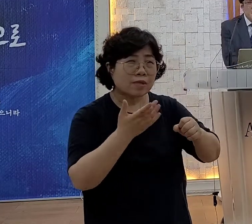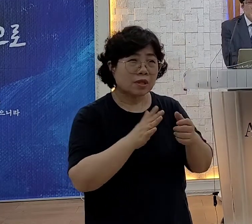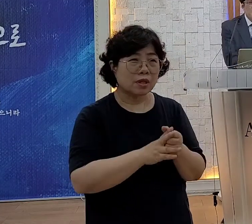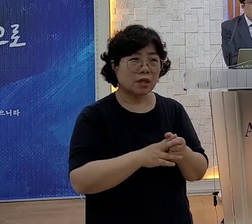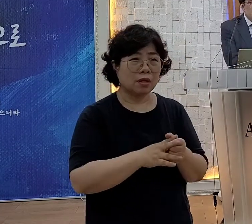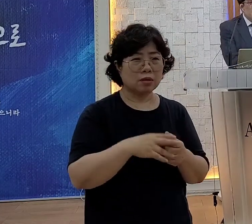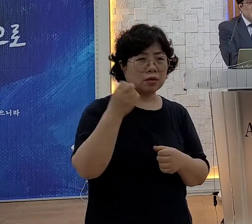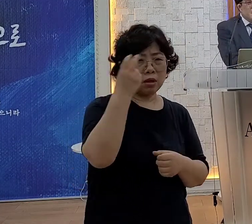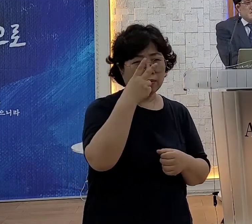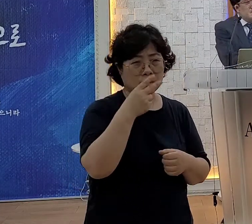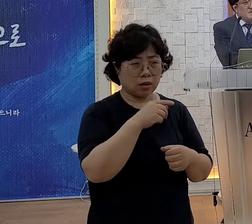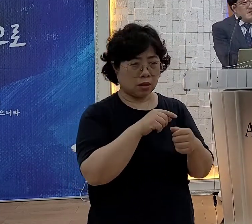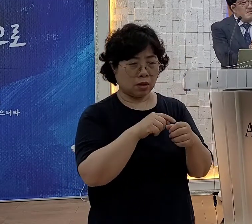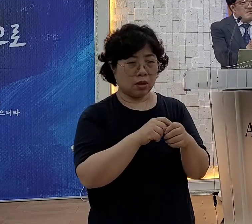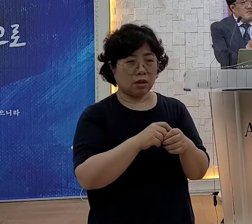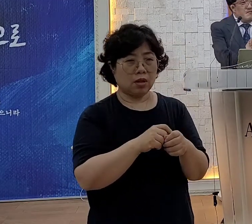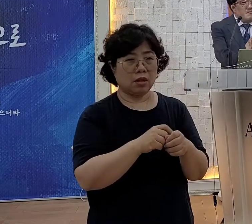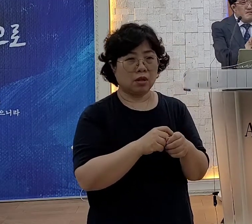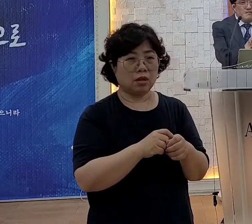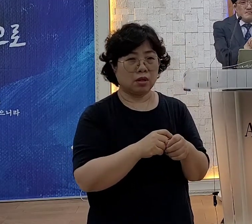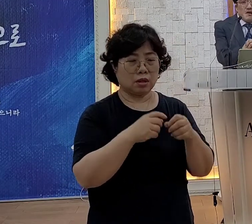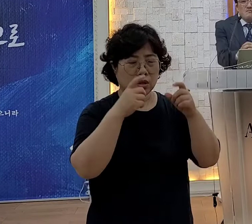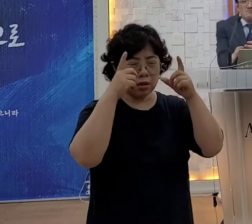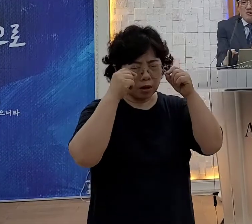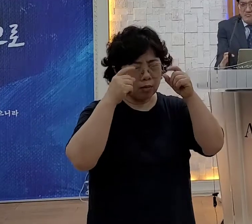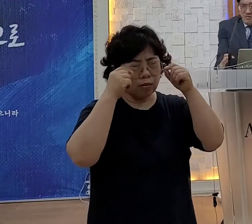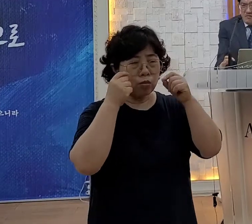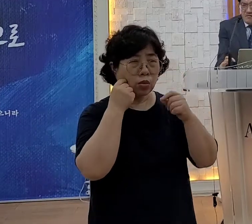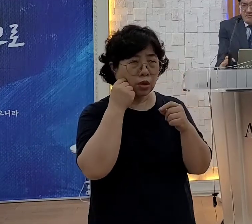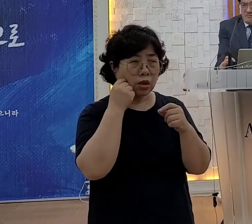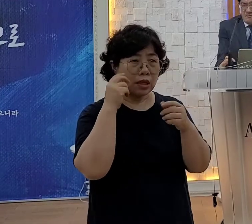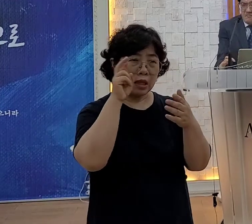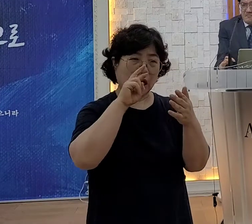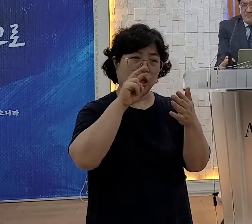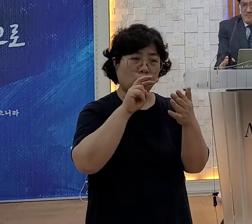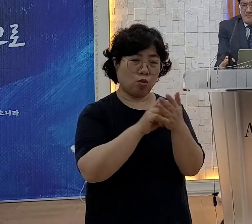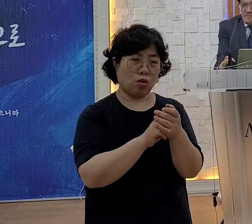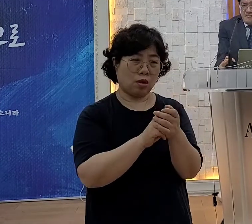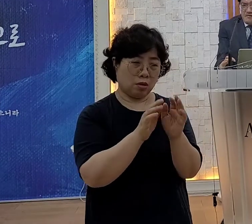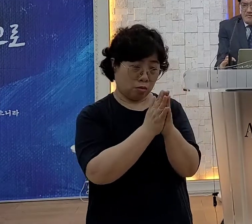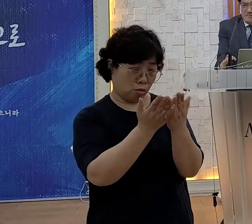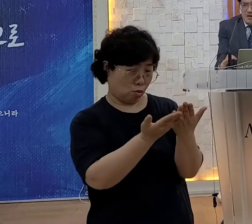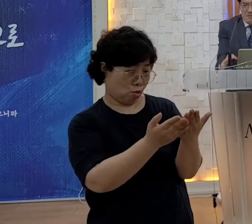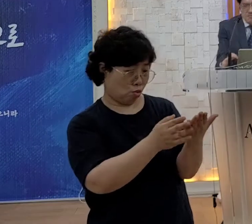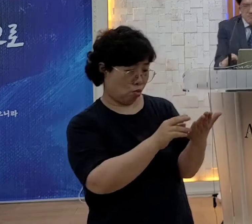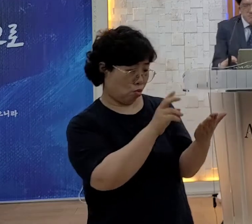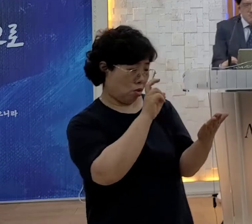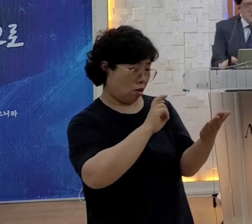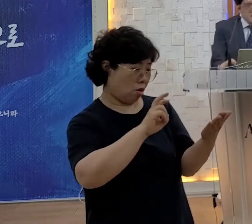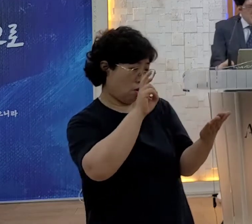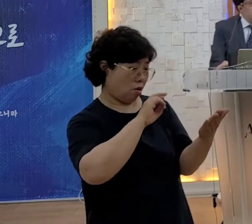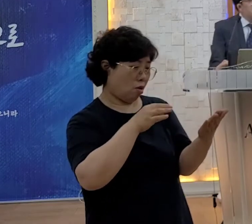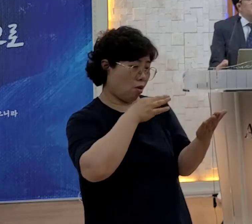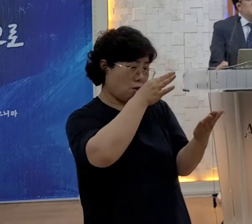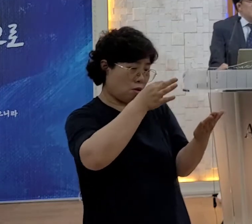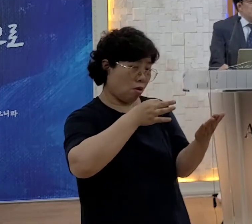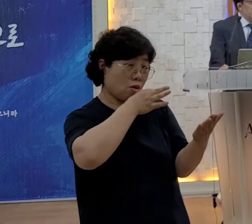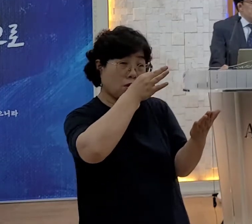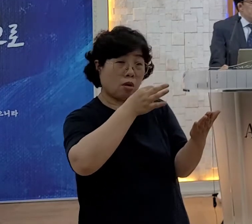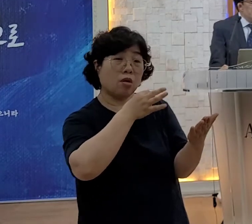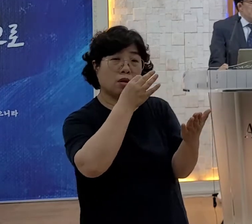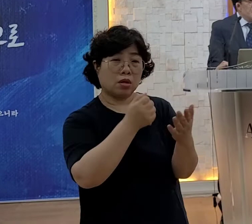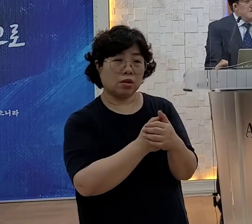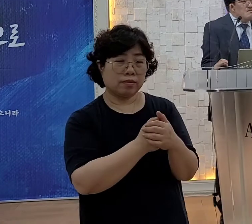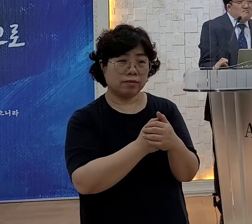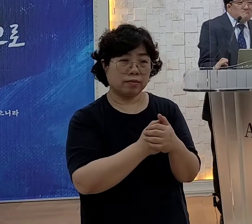집사님이 갑자기 그때에 따라서 이제 찬송가를 펴셔가지고 찬송을 부르셨다는